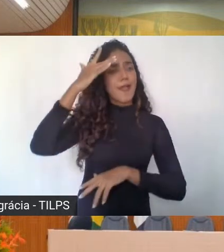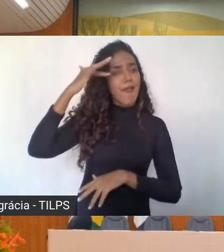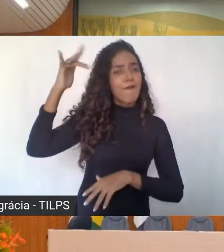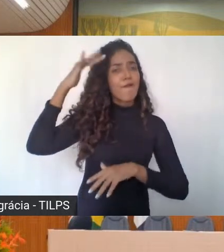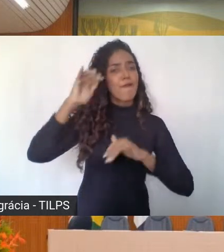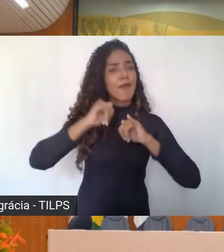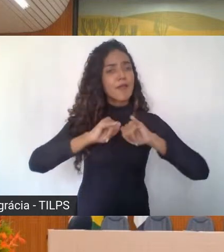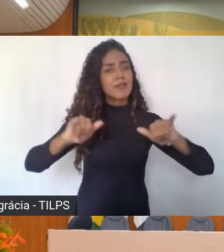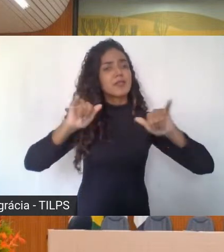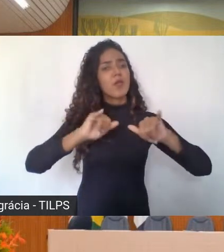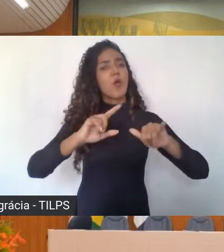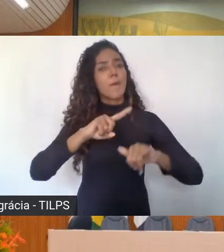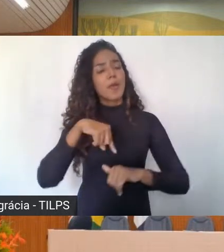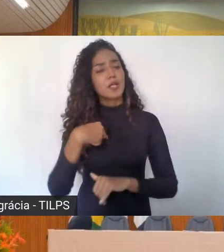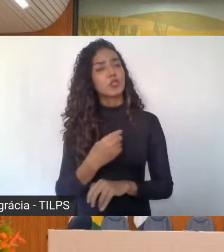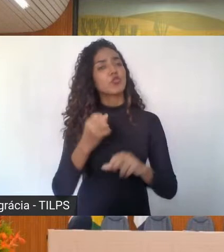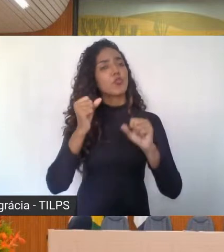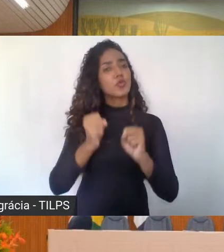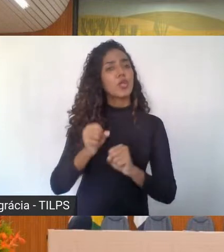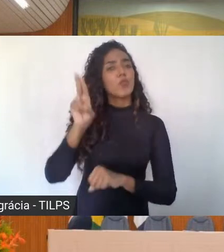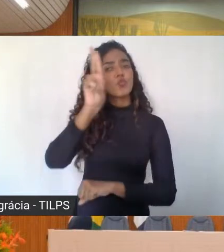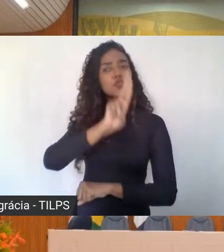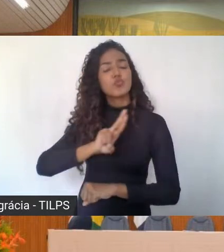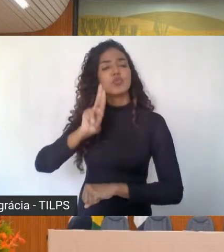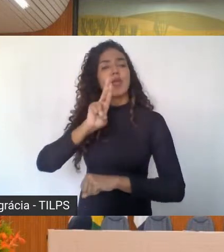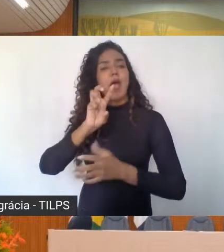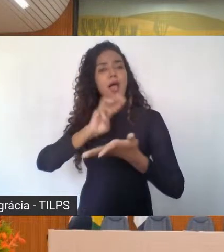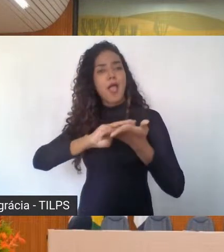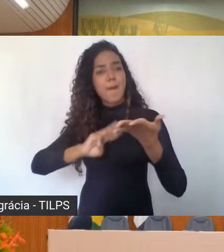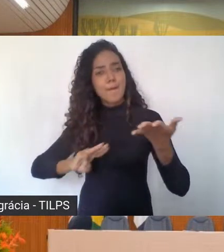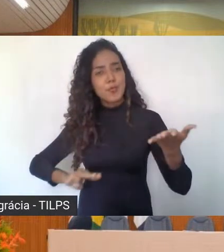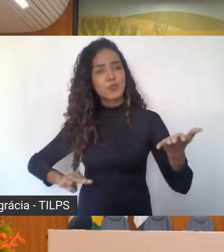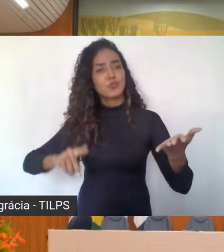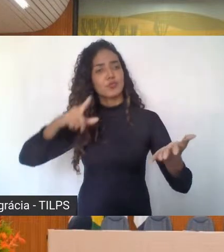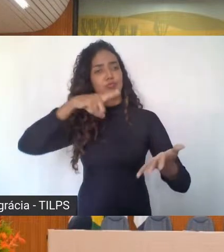usufruir dos meios que dispomos para trabalharmos